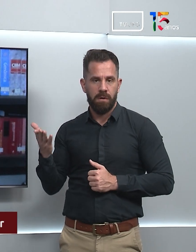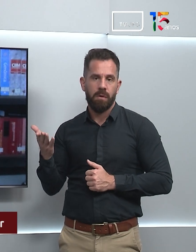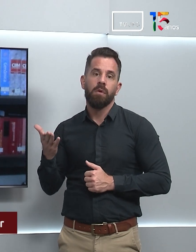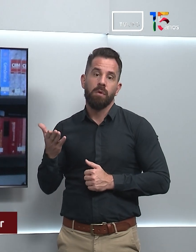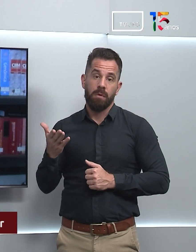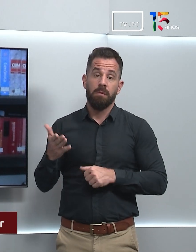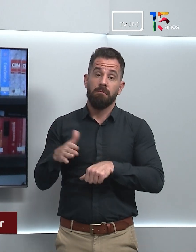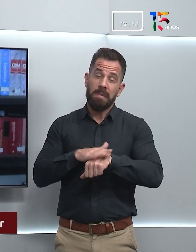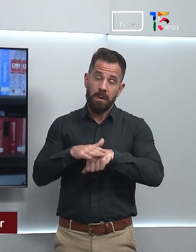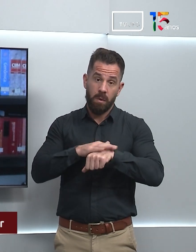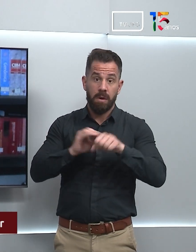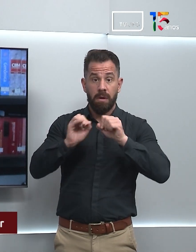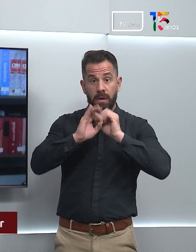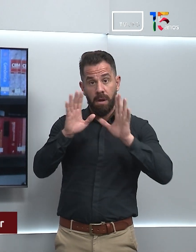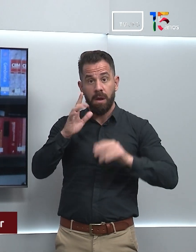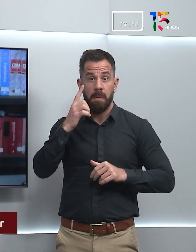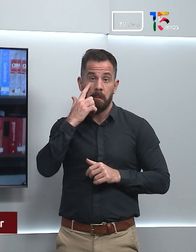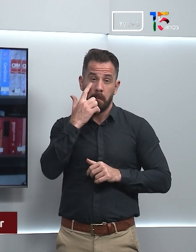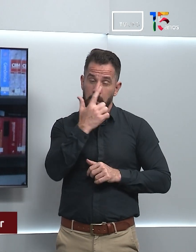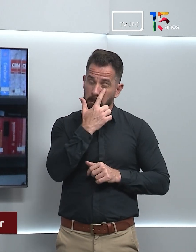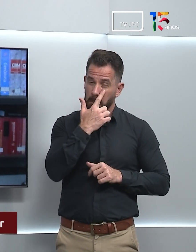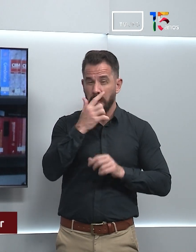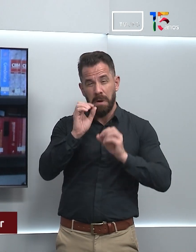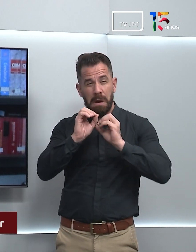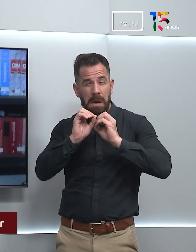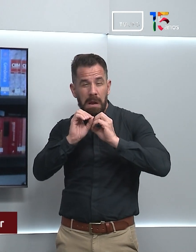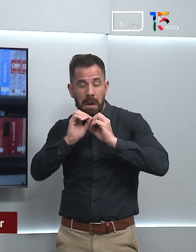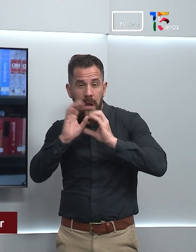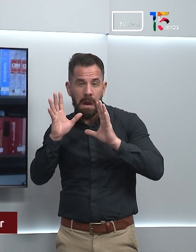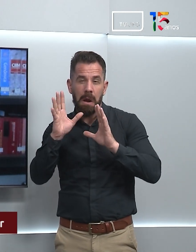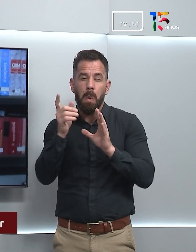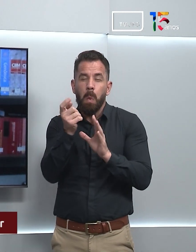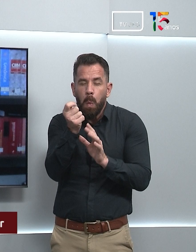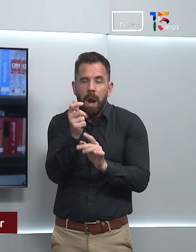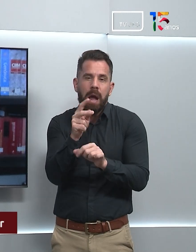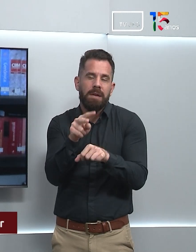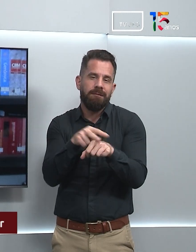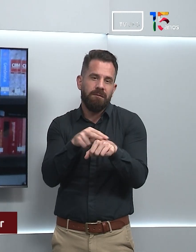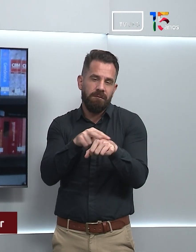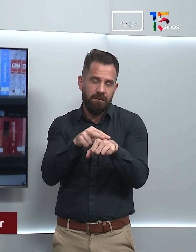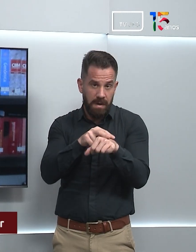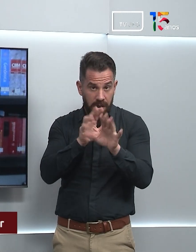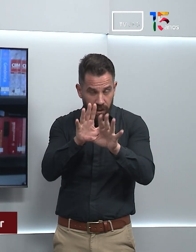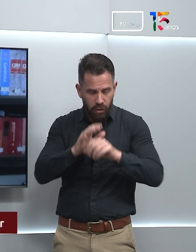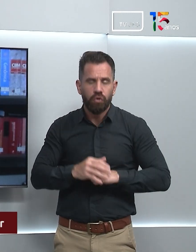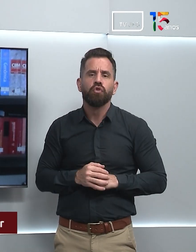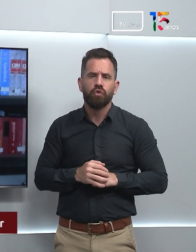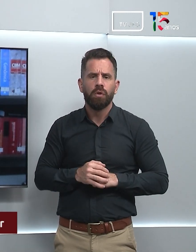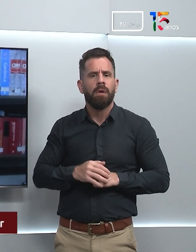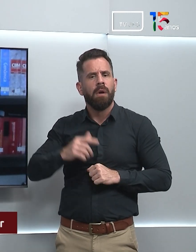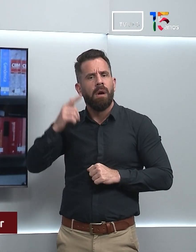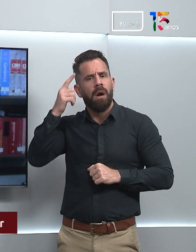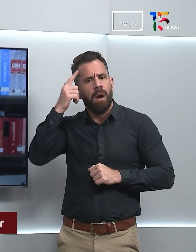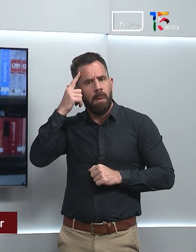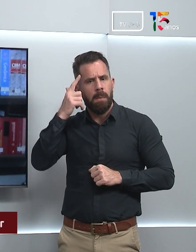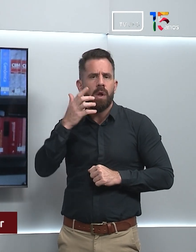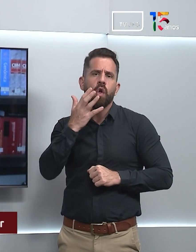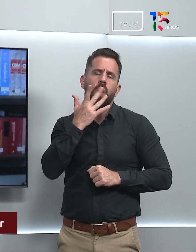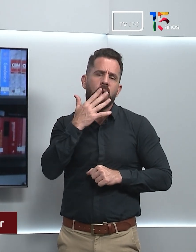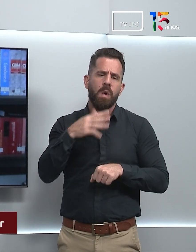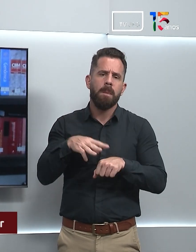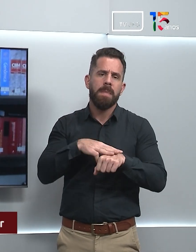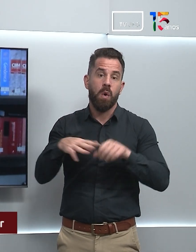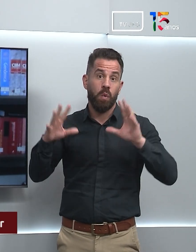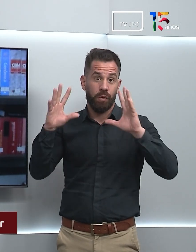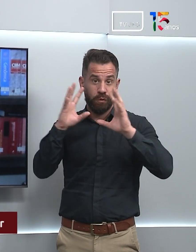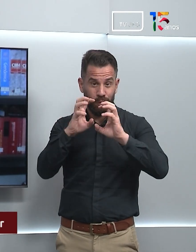os olhos também um pouco claros, quase verdes, e o cabelo castanho